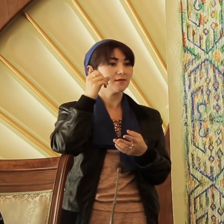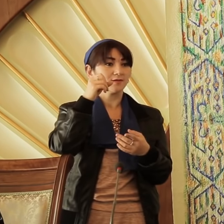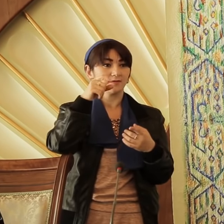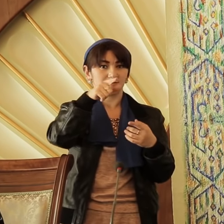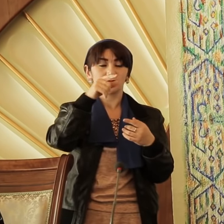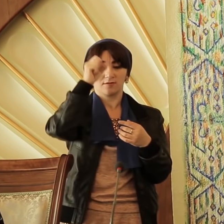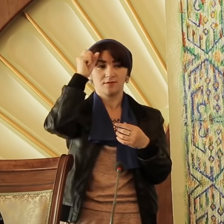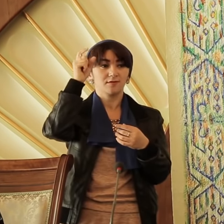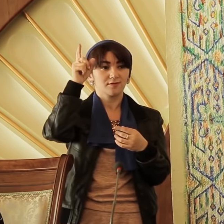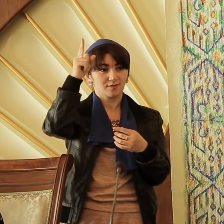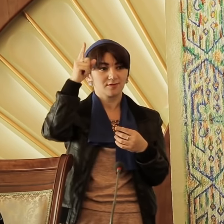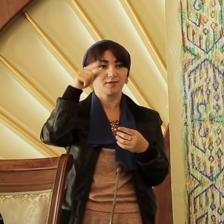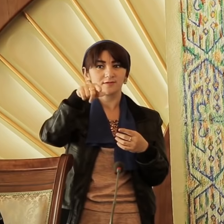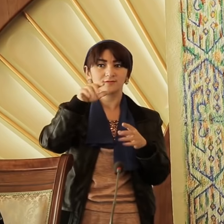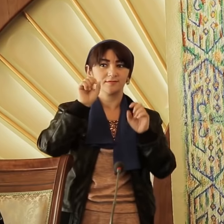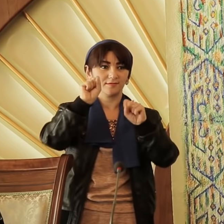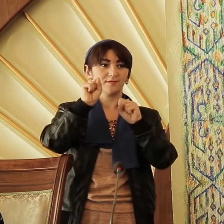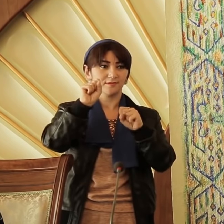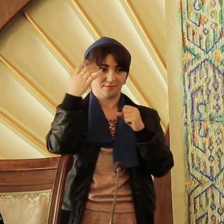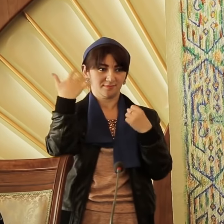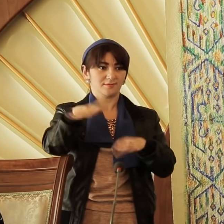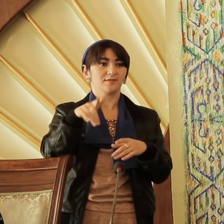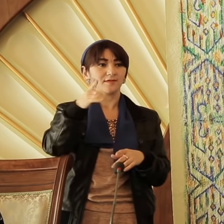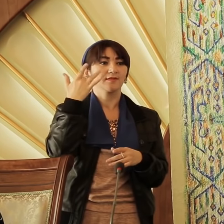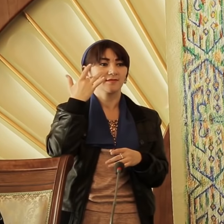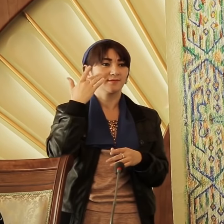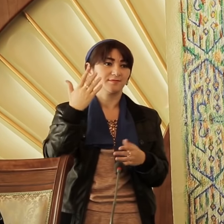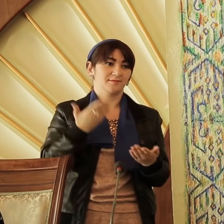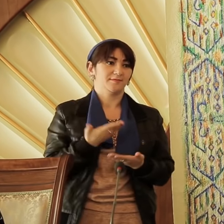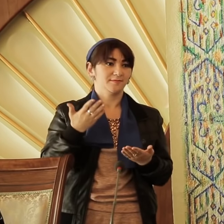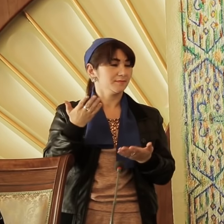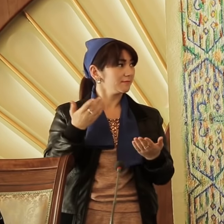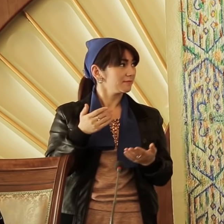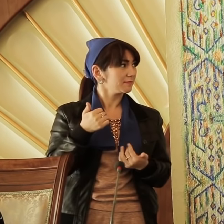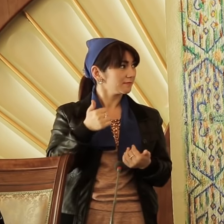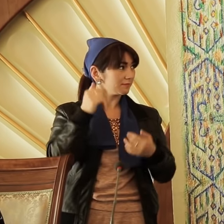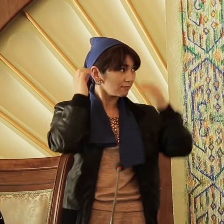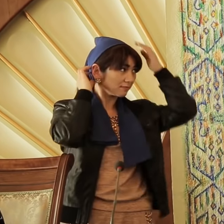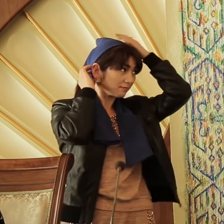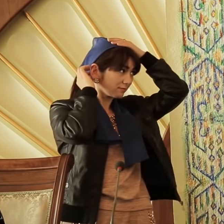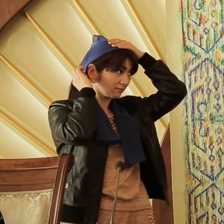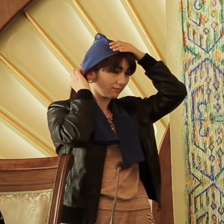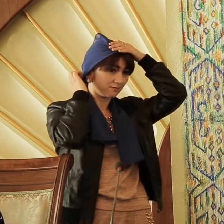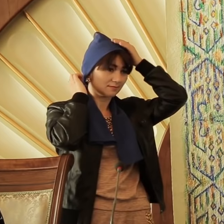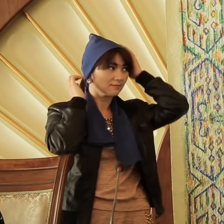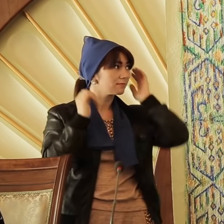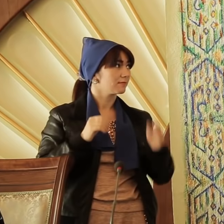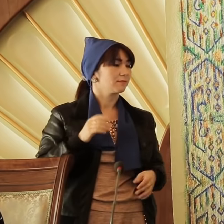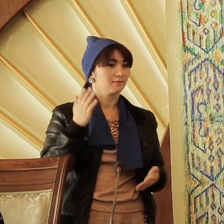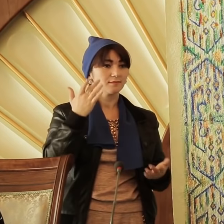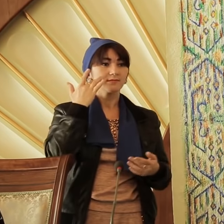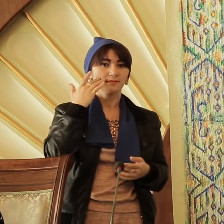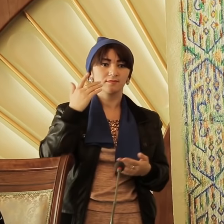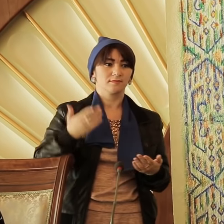degan. Faqat mamnun bo'lib yuradi. Bu dunyoda insonning vazifasi faqat duo